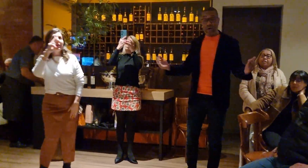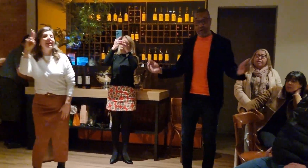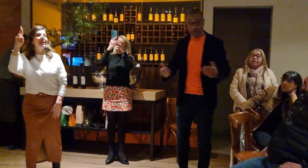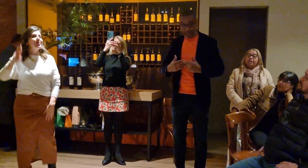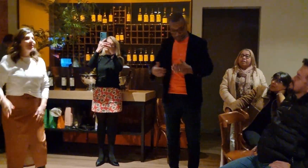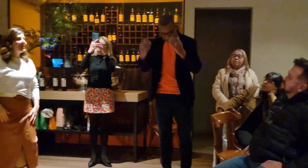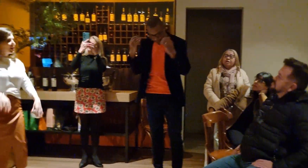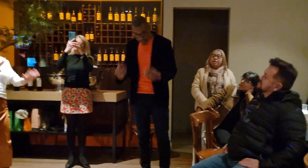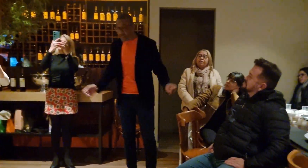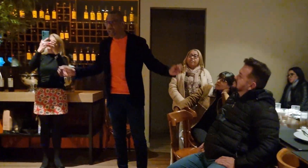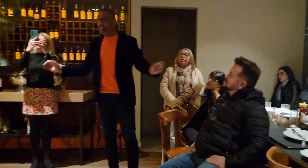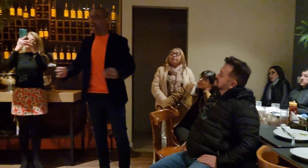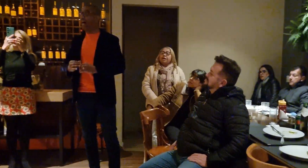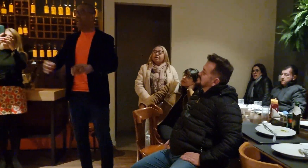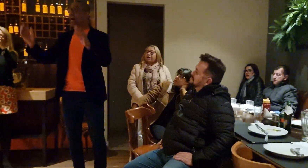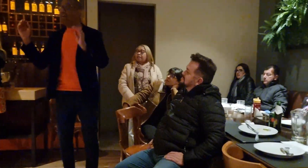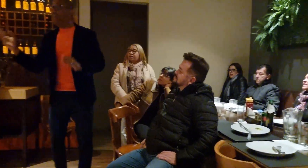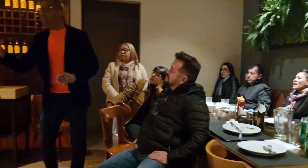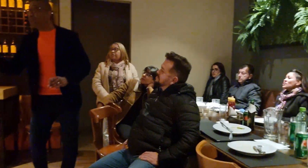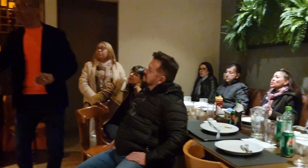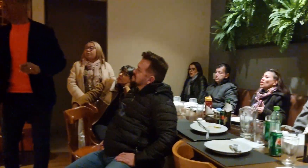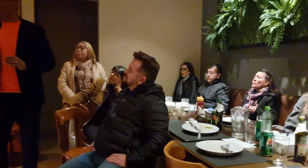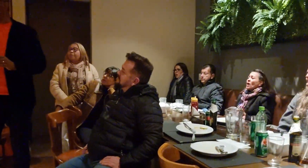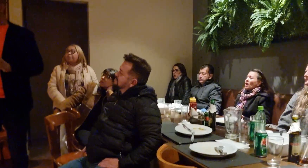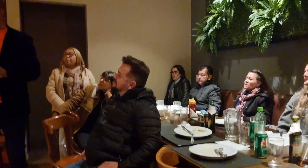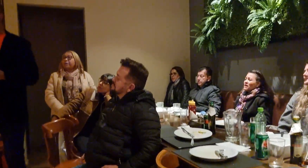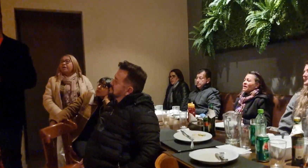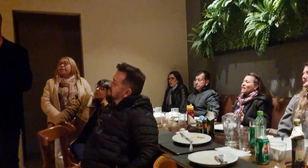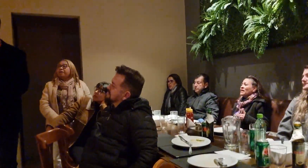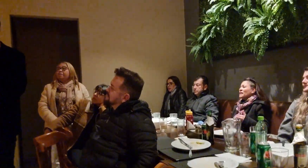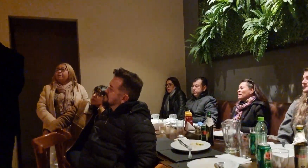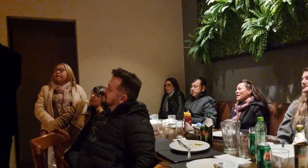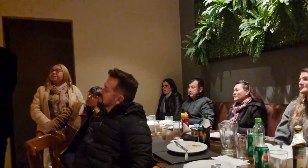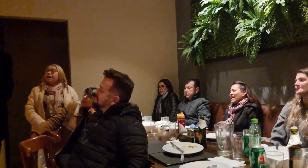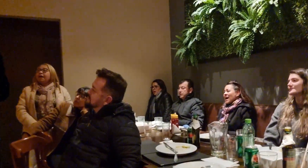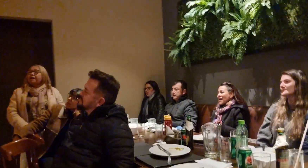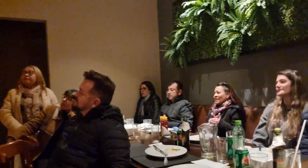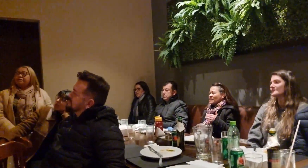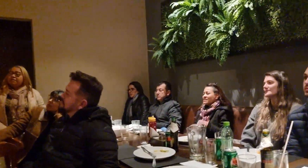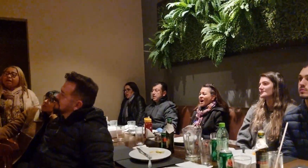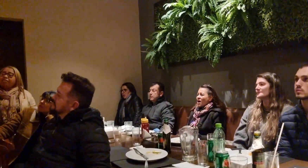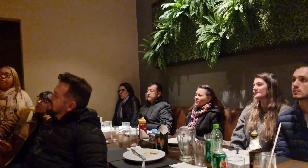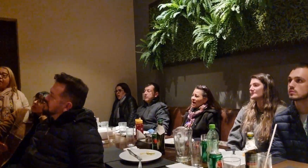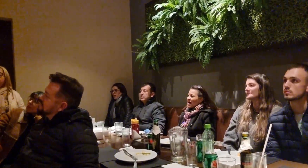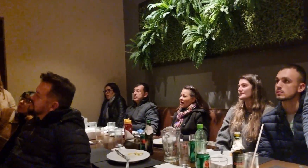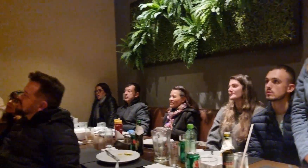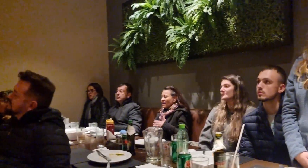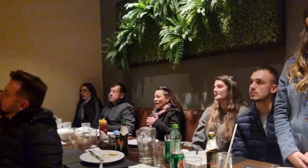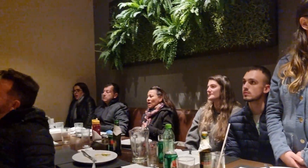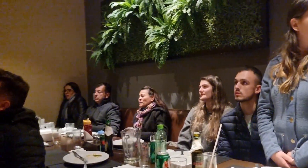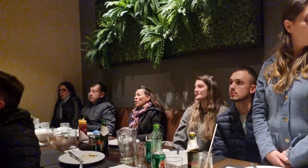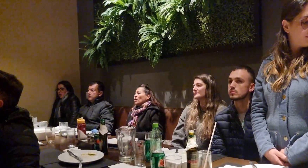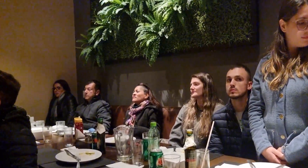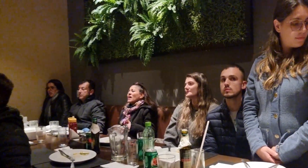tudo que vais fazer. Com tuas promessas e tudo que